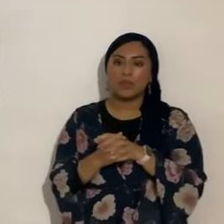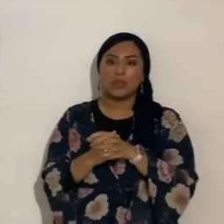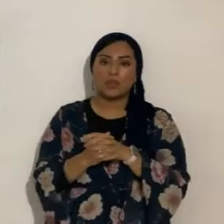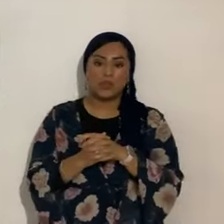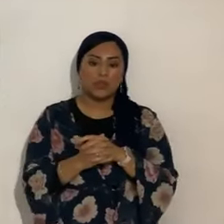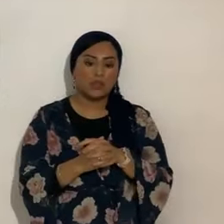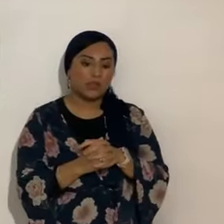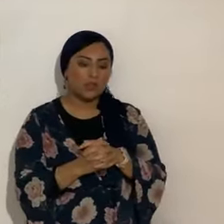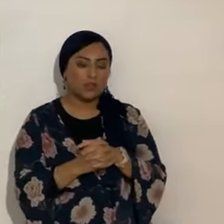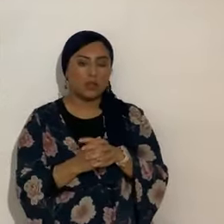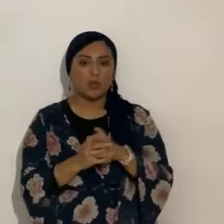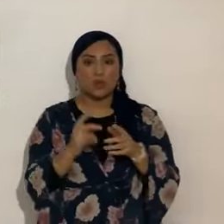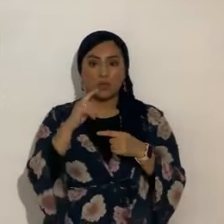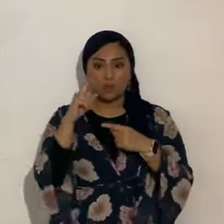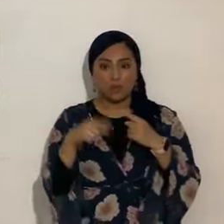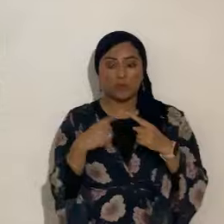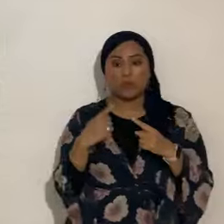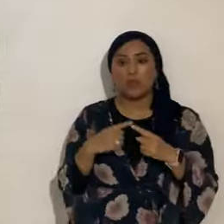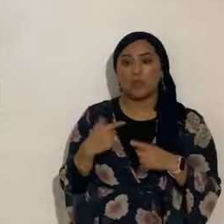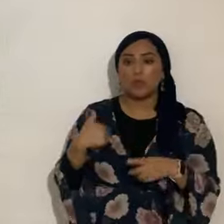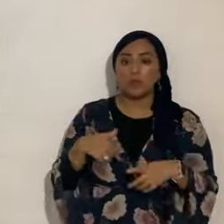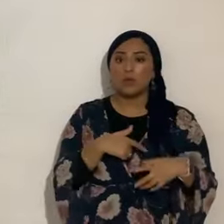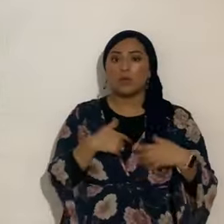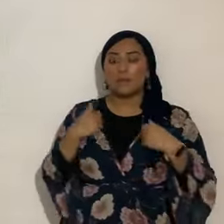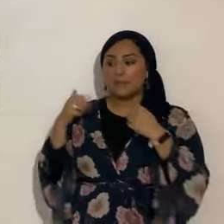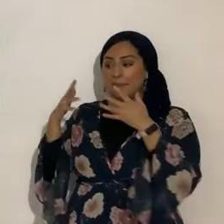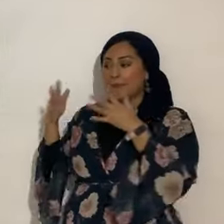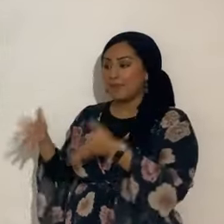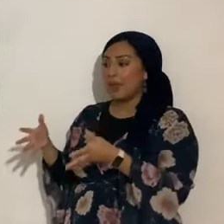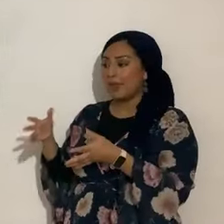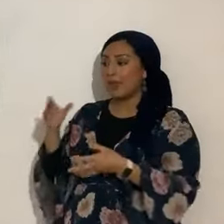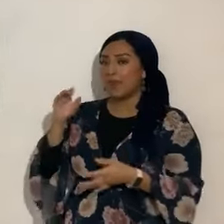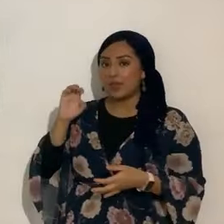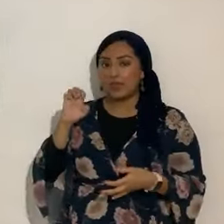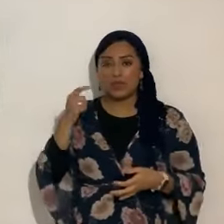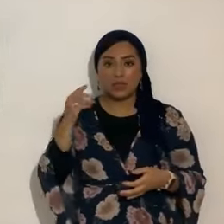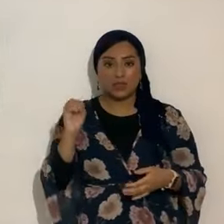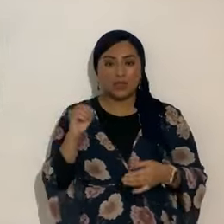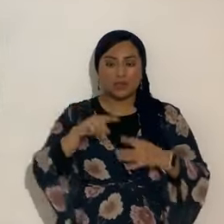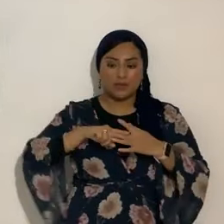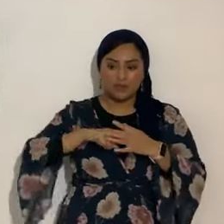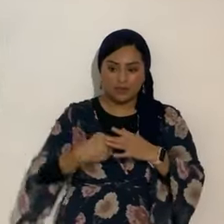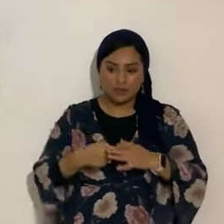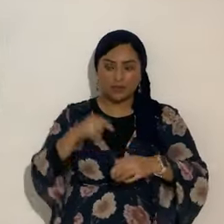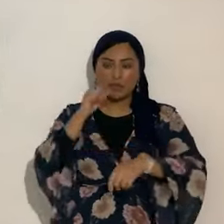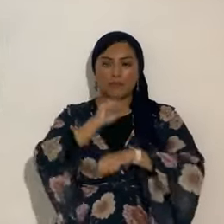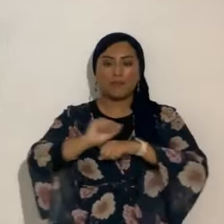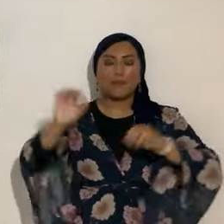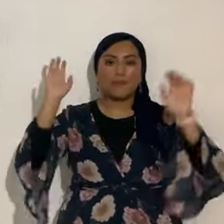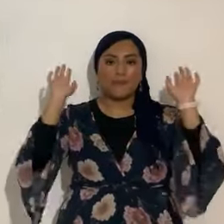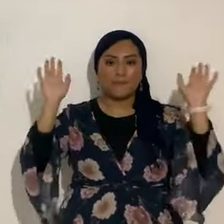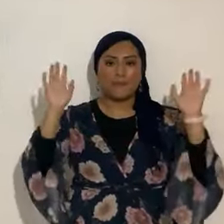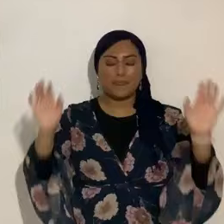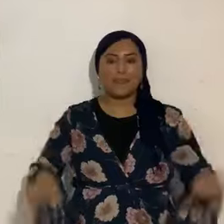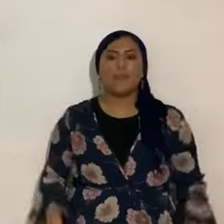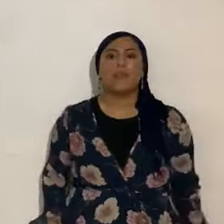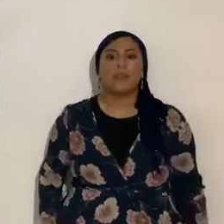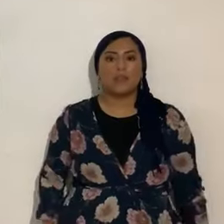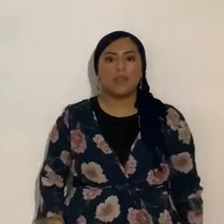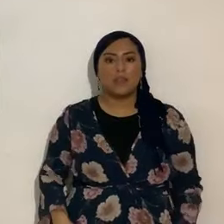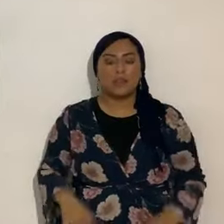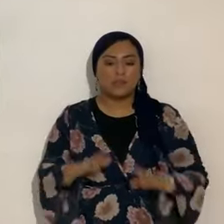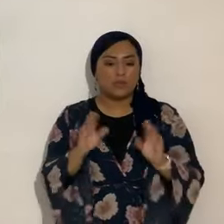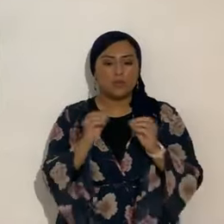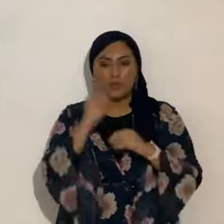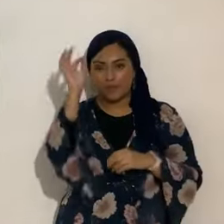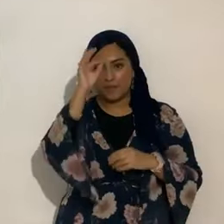Entonces, cuando uno deja el ego, empiezan los milagros, porque ya no hay ilusión.